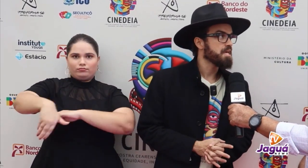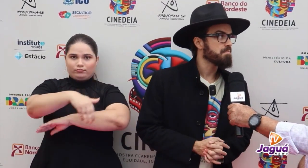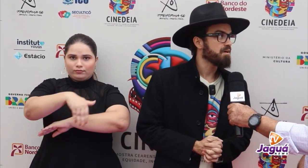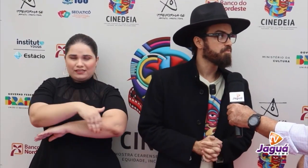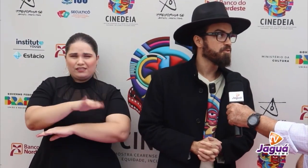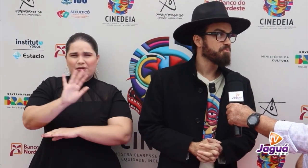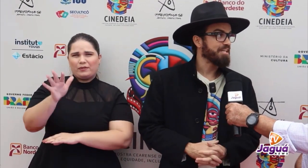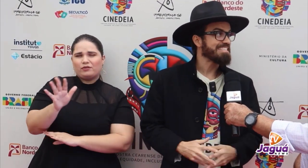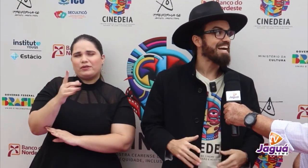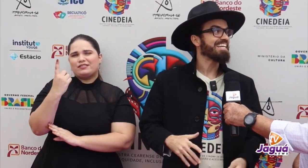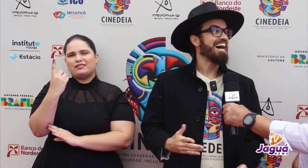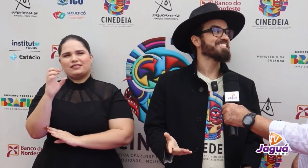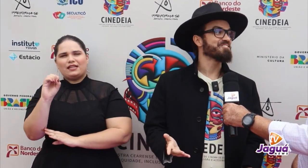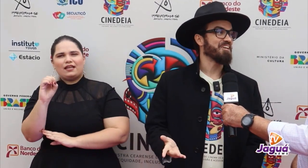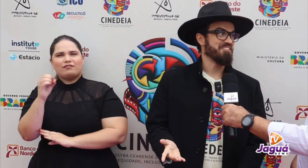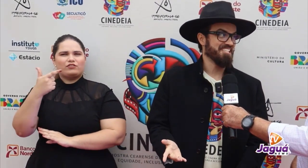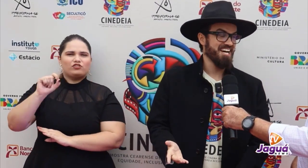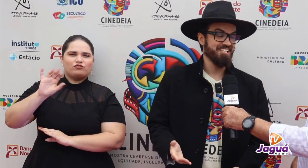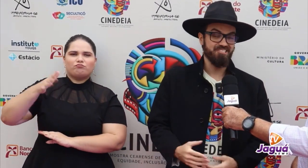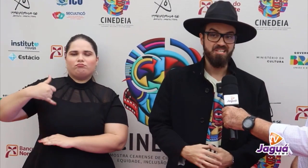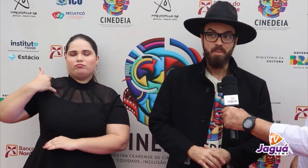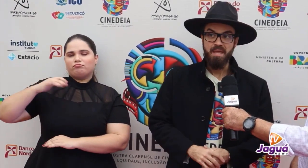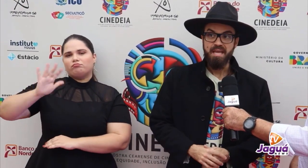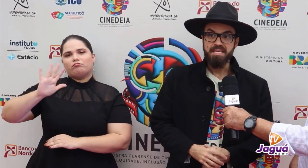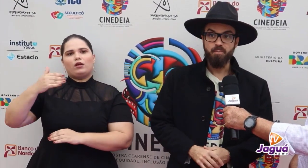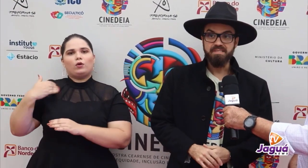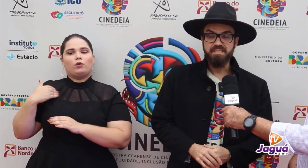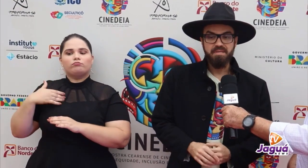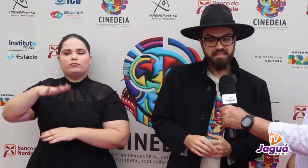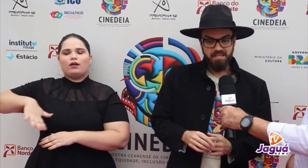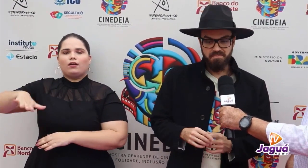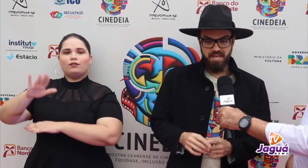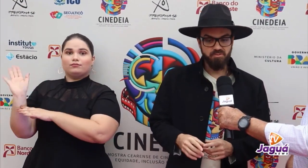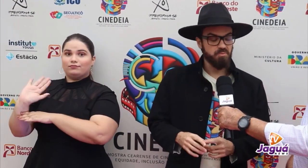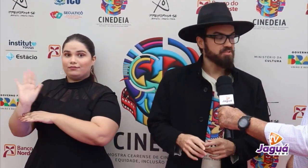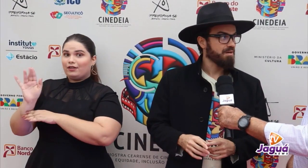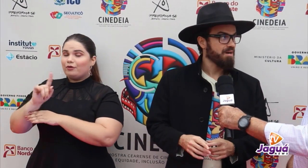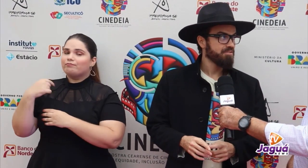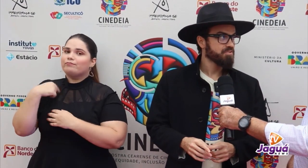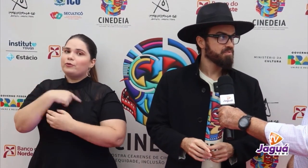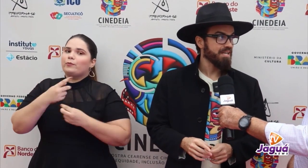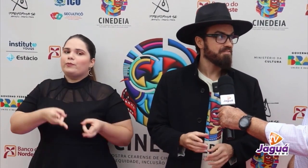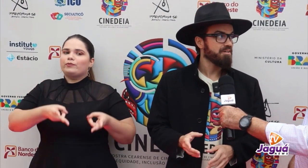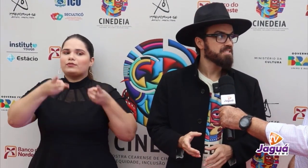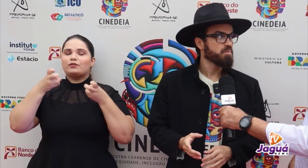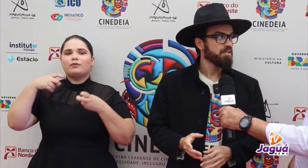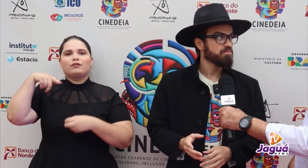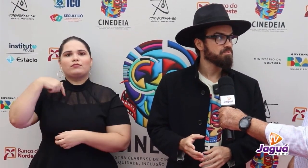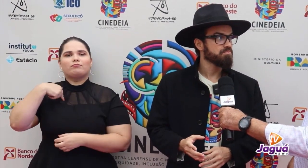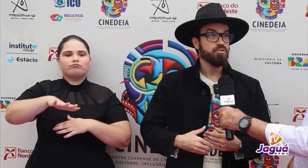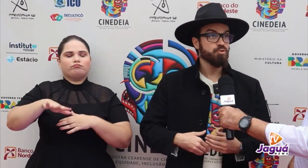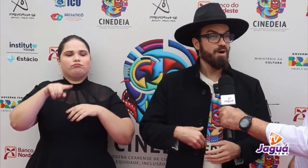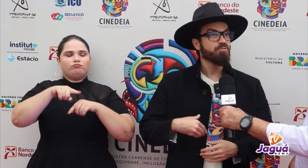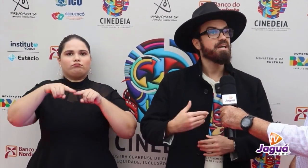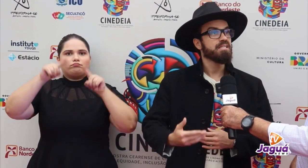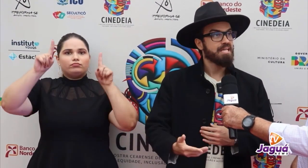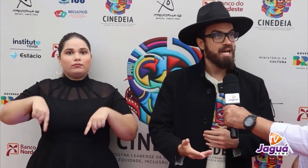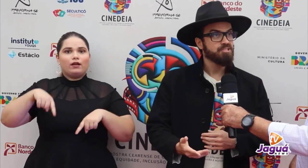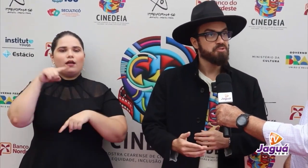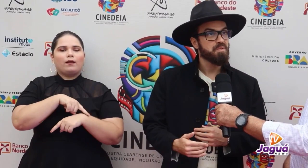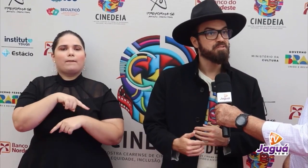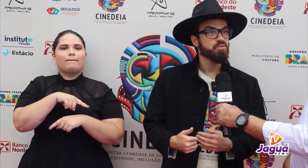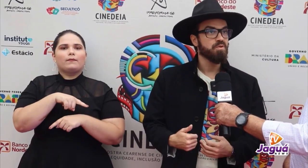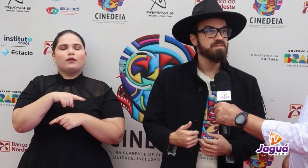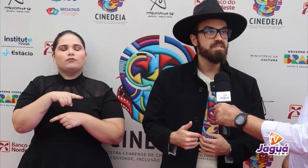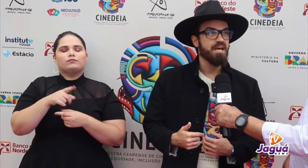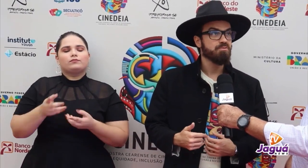para o cinema. Foi um feliz acaso, na verdade. E eu percebi que também os meus trabalhos falavam a respeito de uma